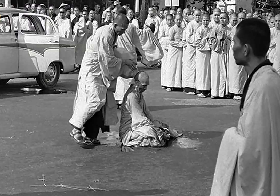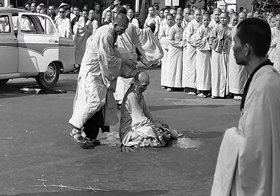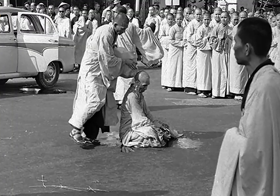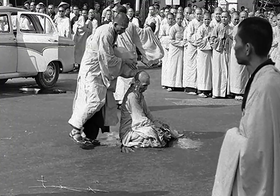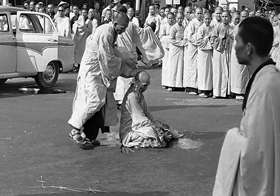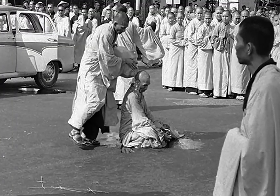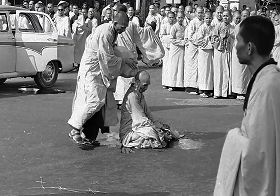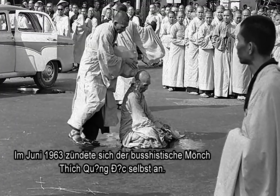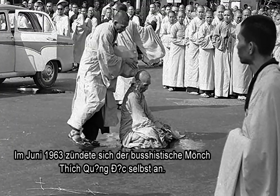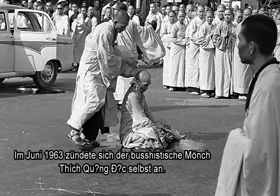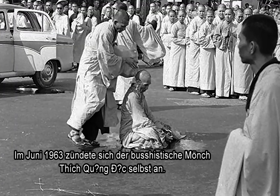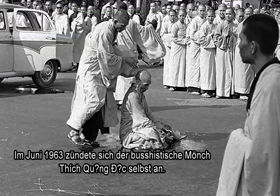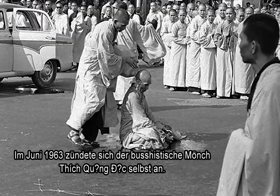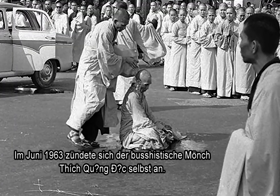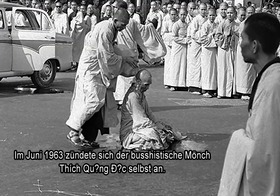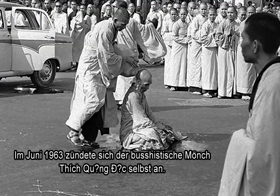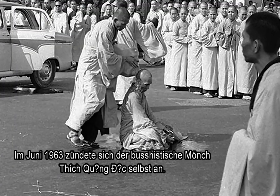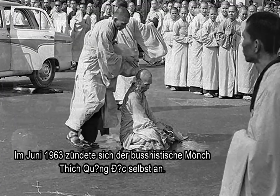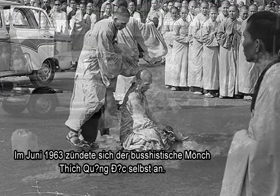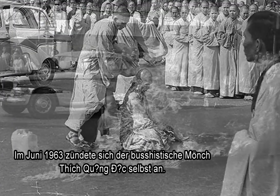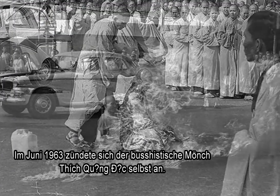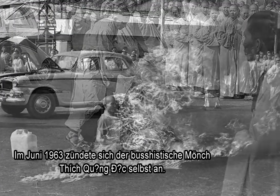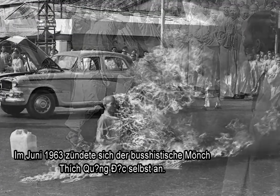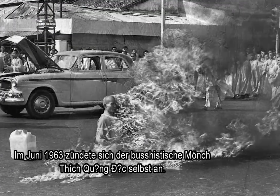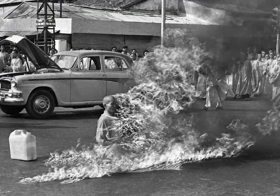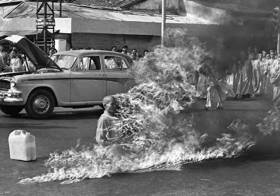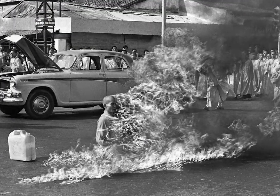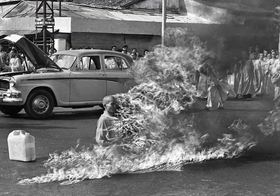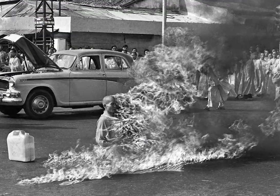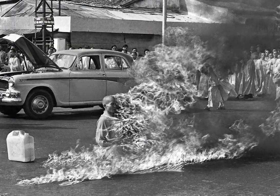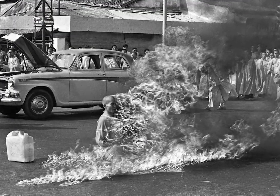auf. Im Juni 1963 zündete sich der buddhistische